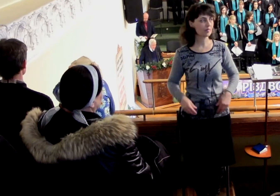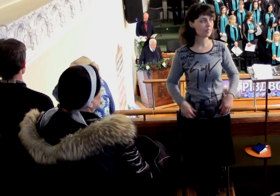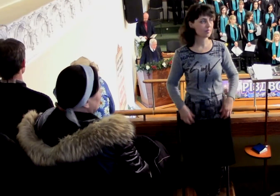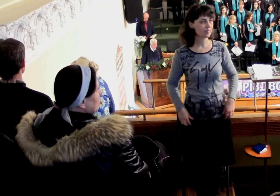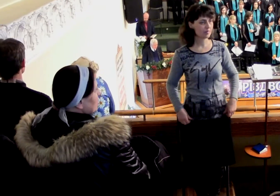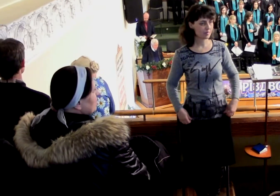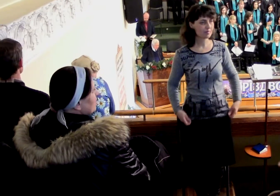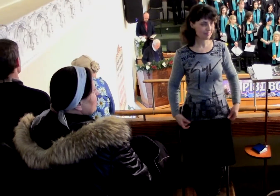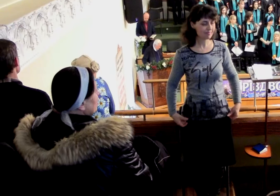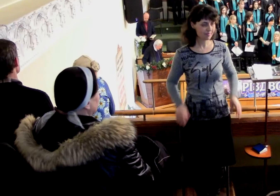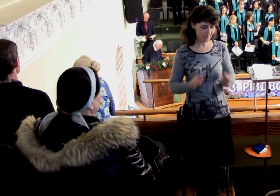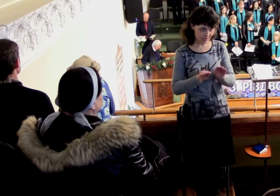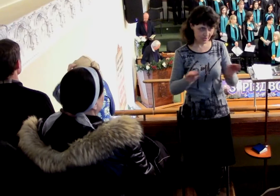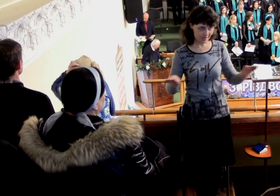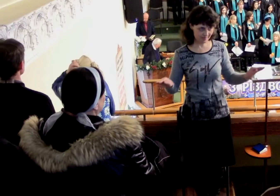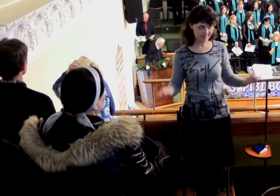собрании.